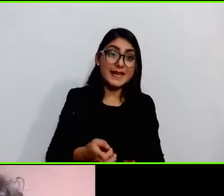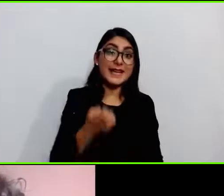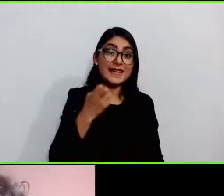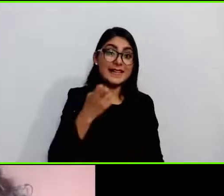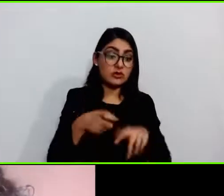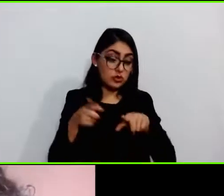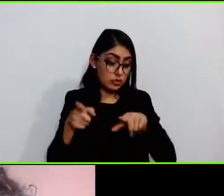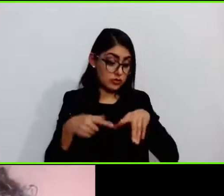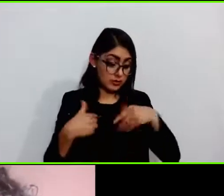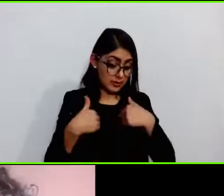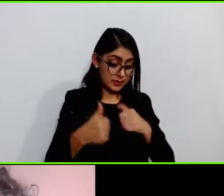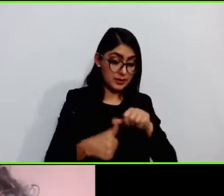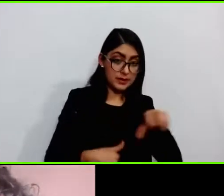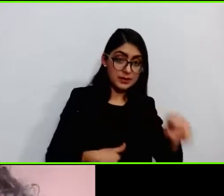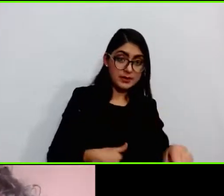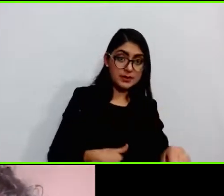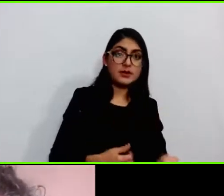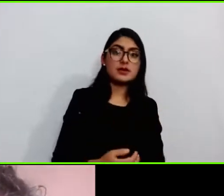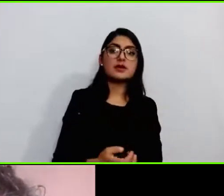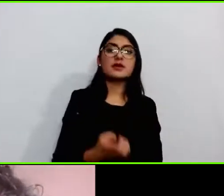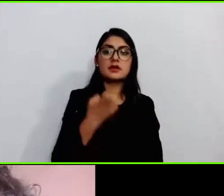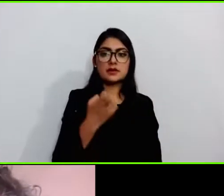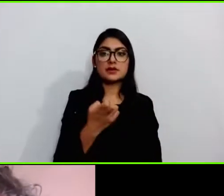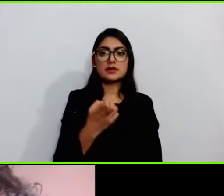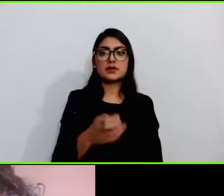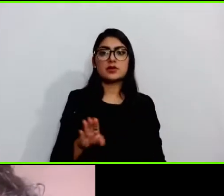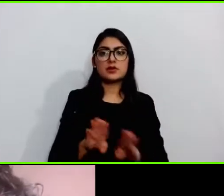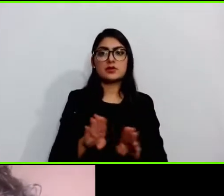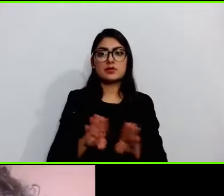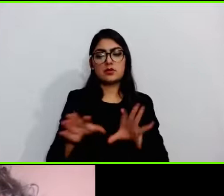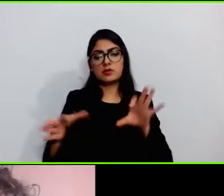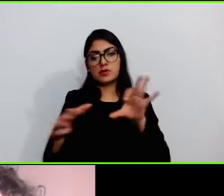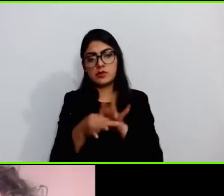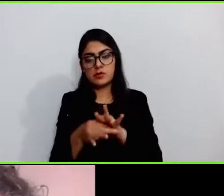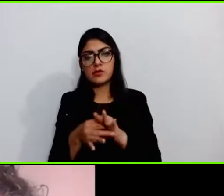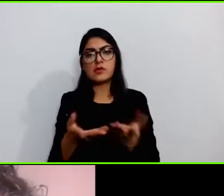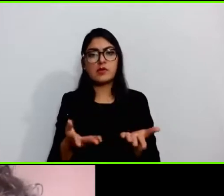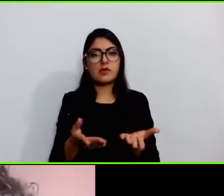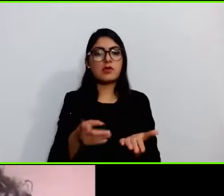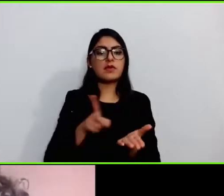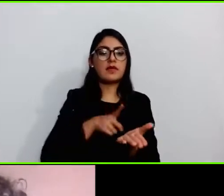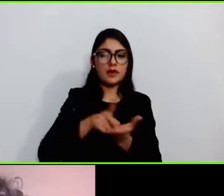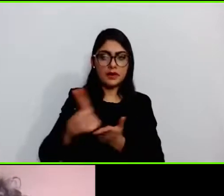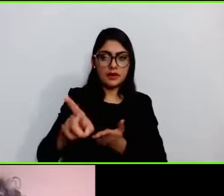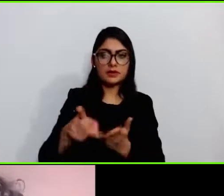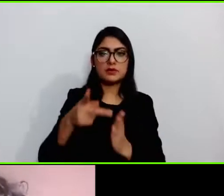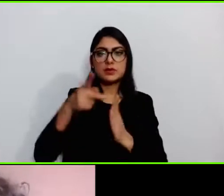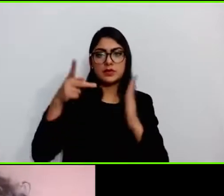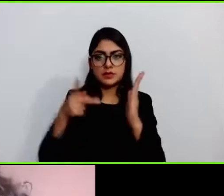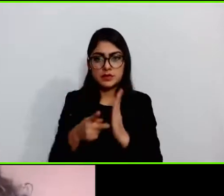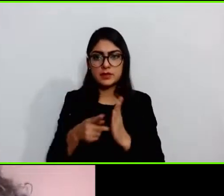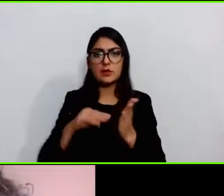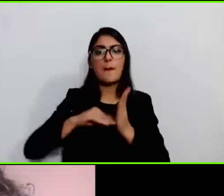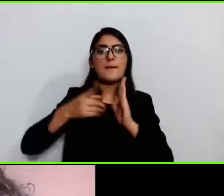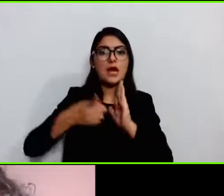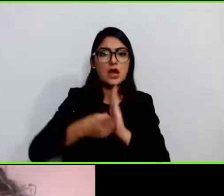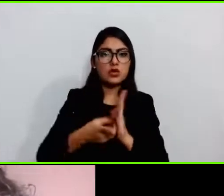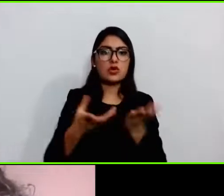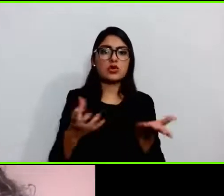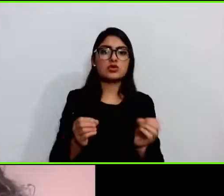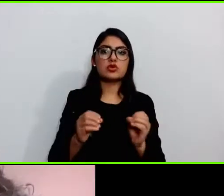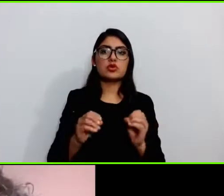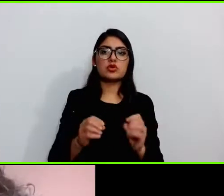ese lenguaje que puede involucrar tanto interpretación de derechos, principios de interpretación, métodos de interpretación, metodologías de